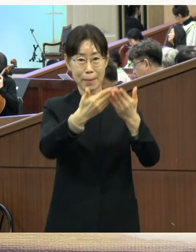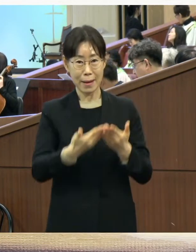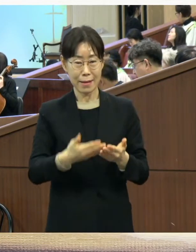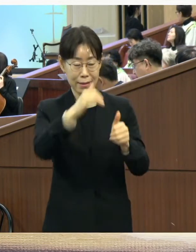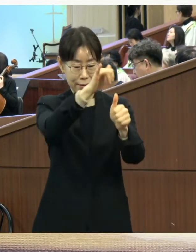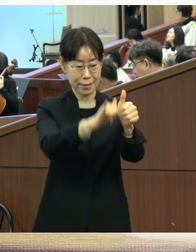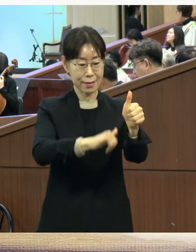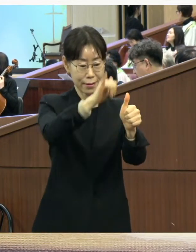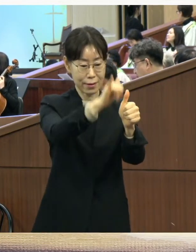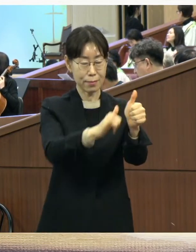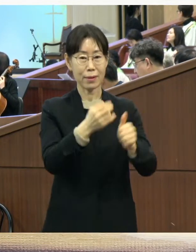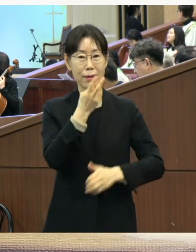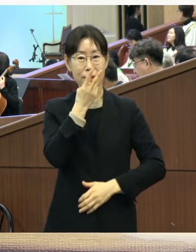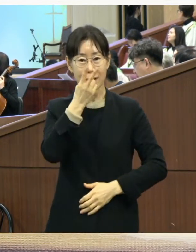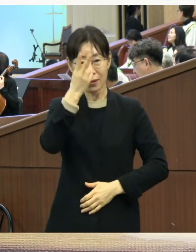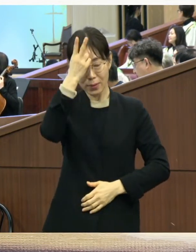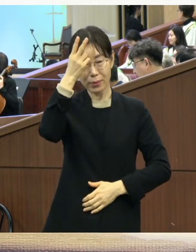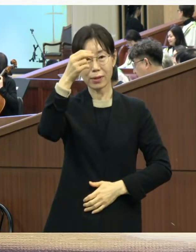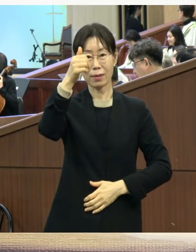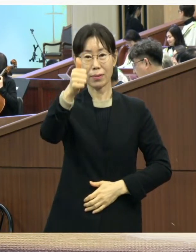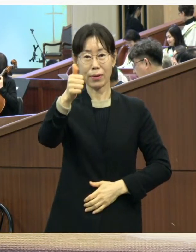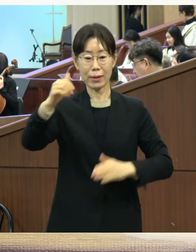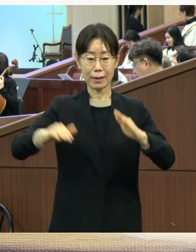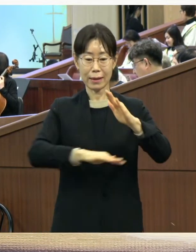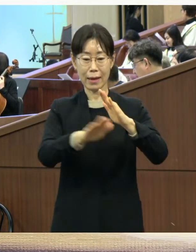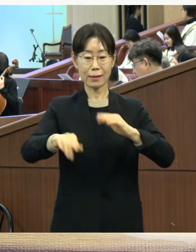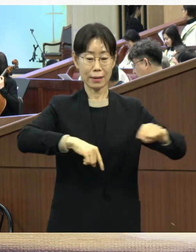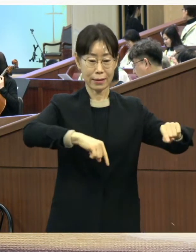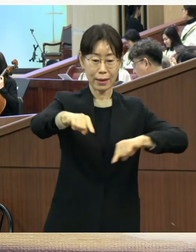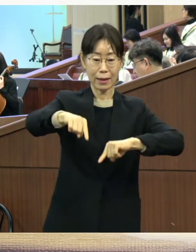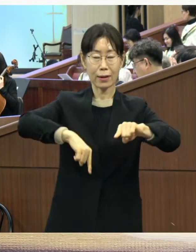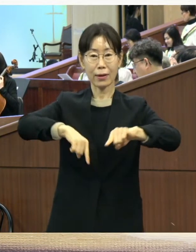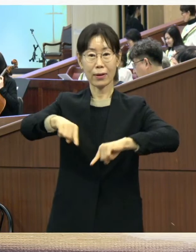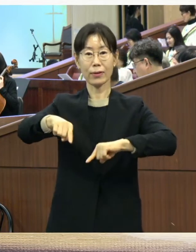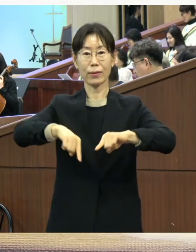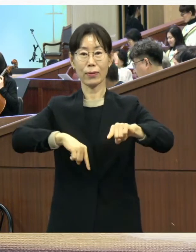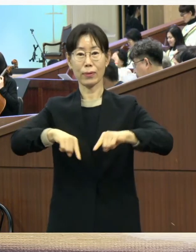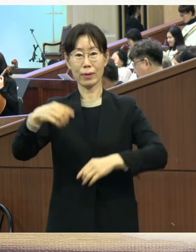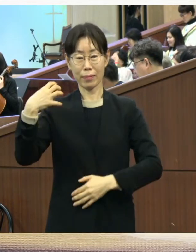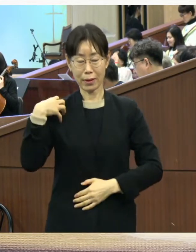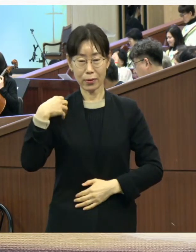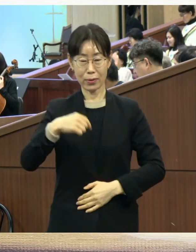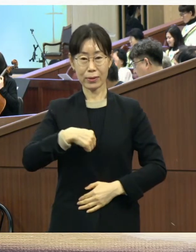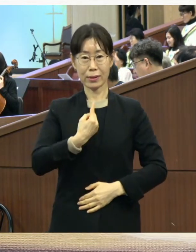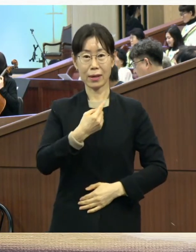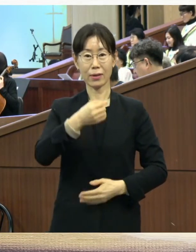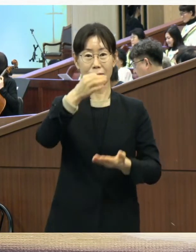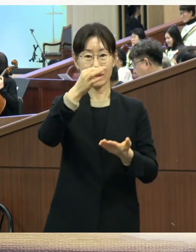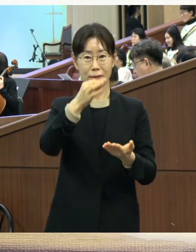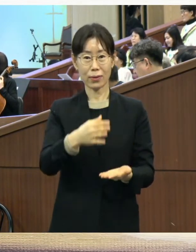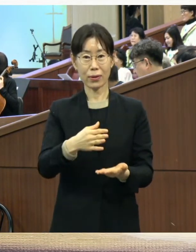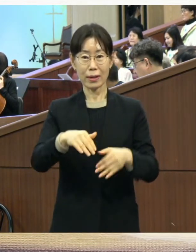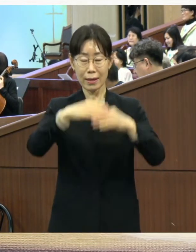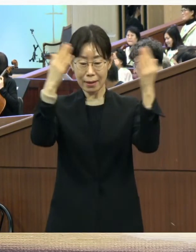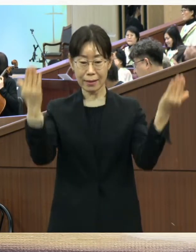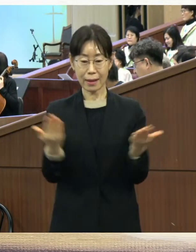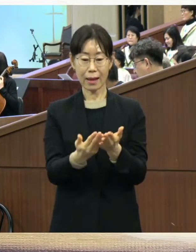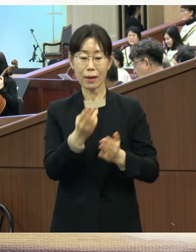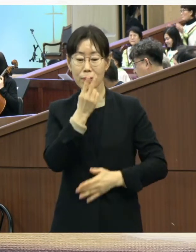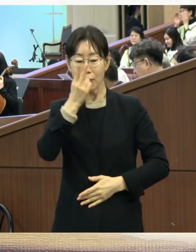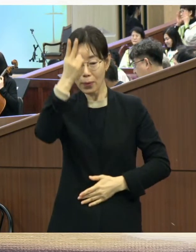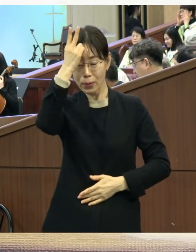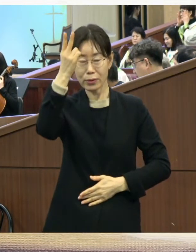입어 섬김에 그가 요셉을 가정총무로 삼고 자기의 소유를 다 그의